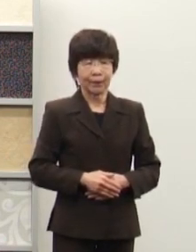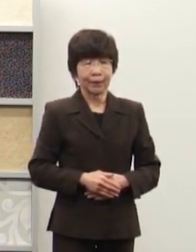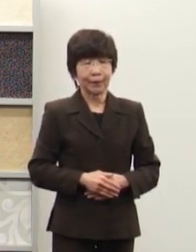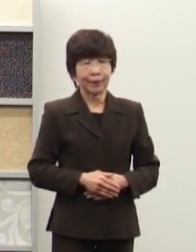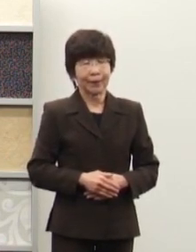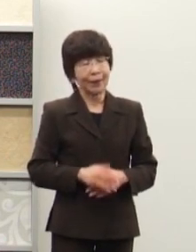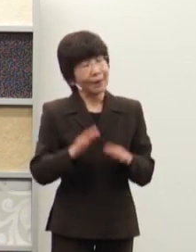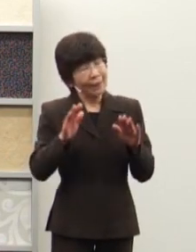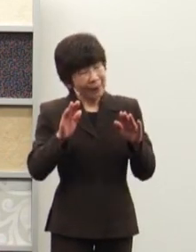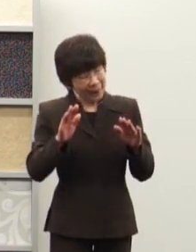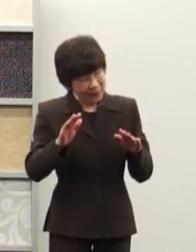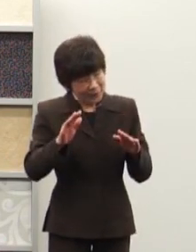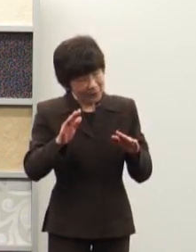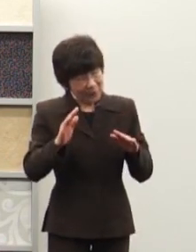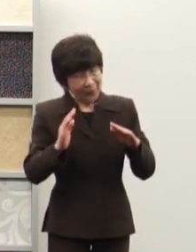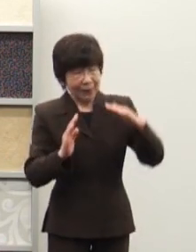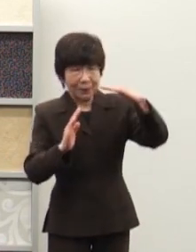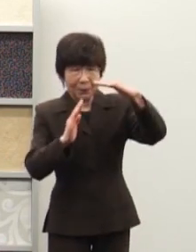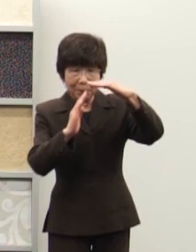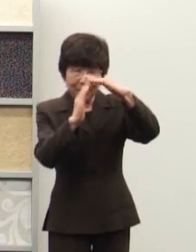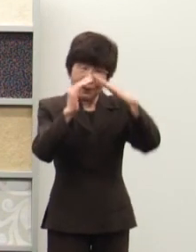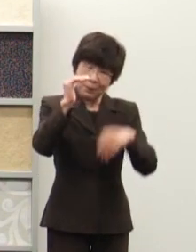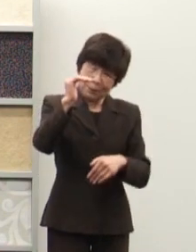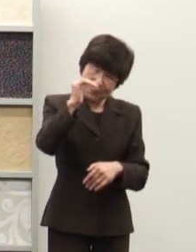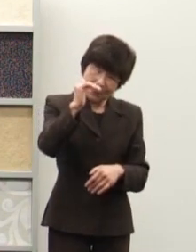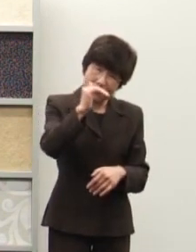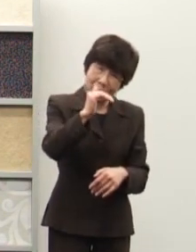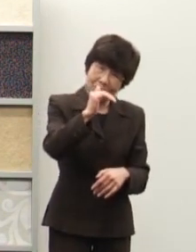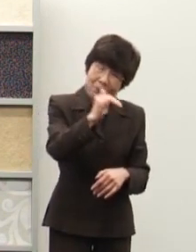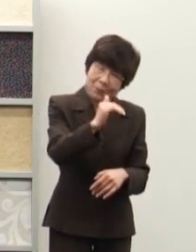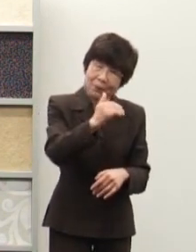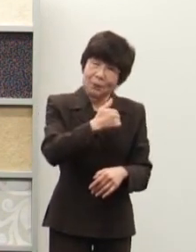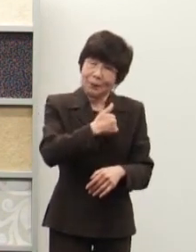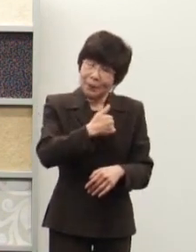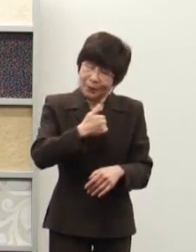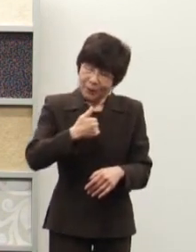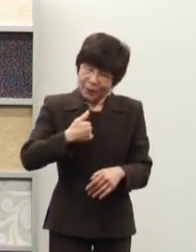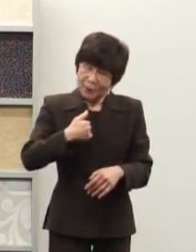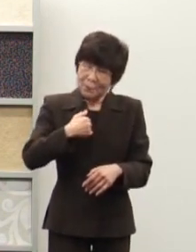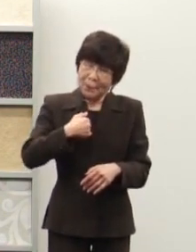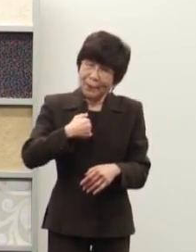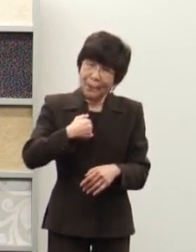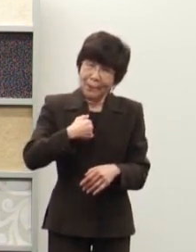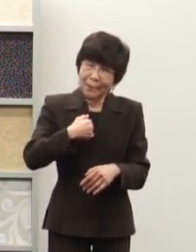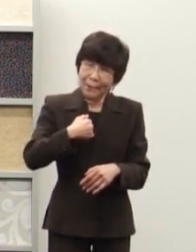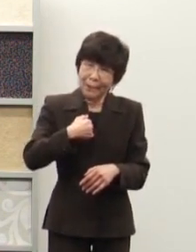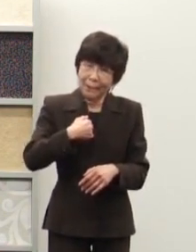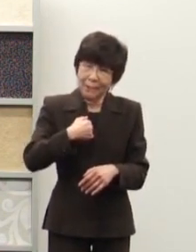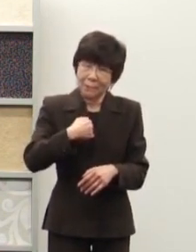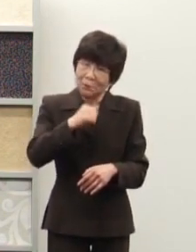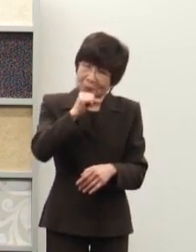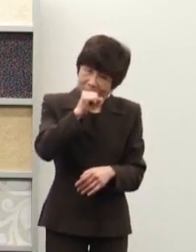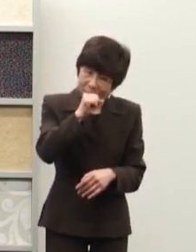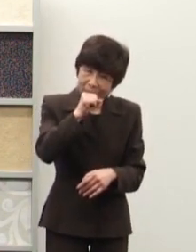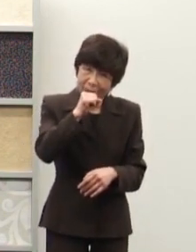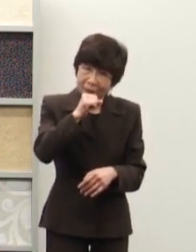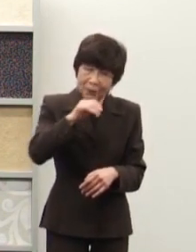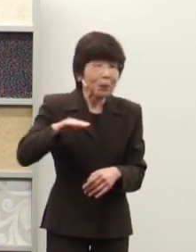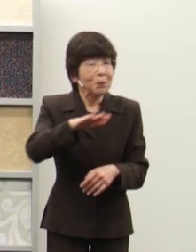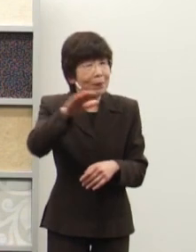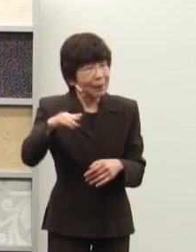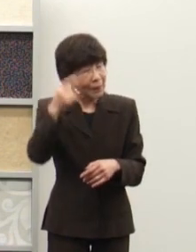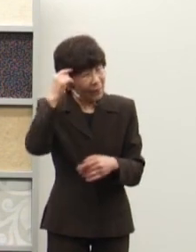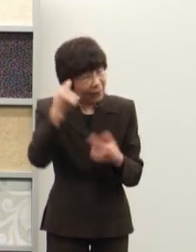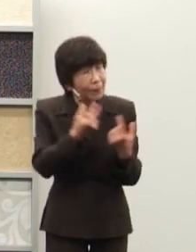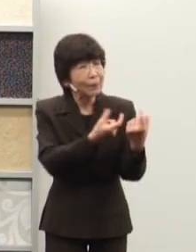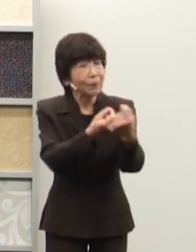ここでとどまってくれればなという思いを、まあ、皆さん共有をしていると